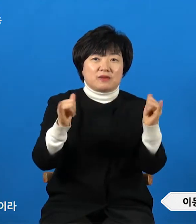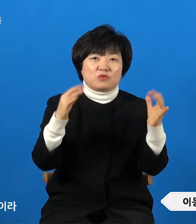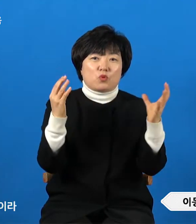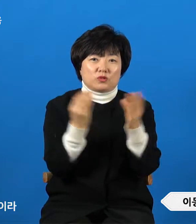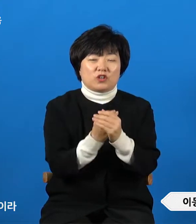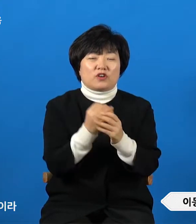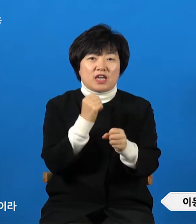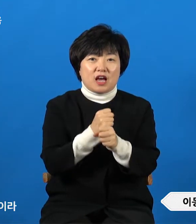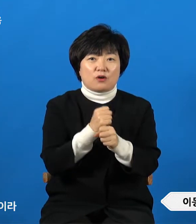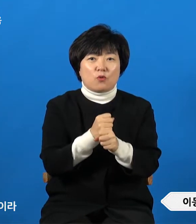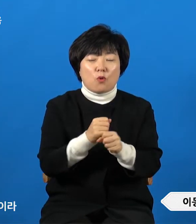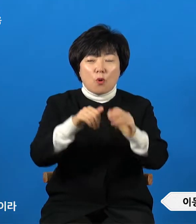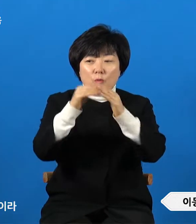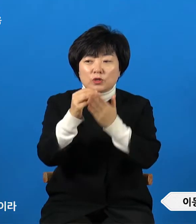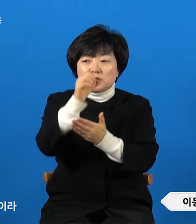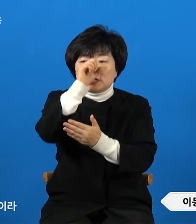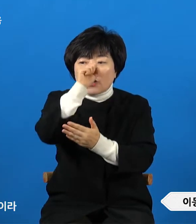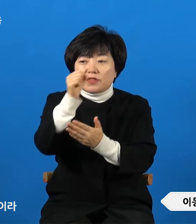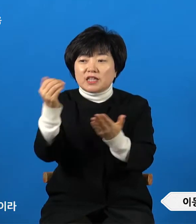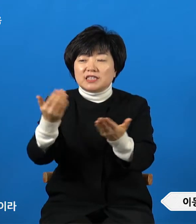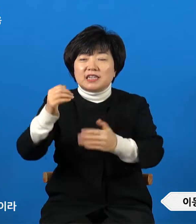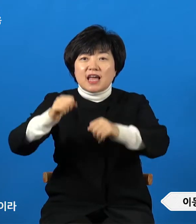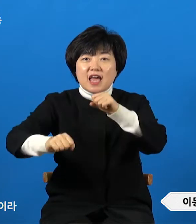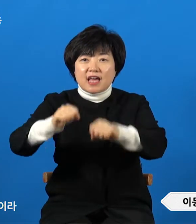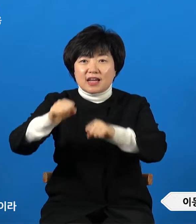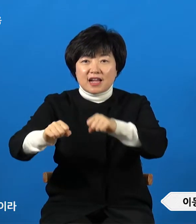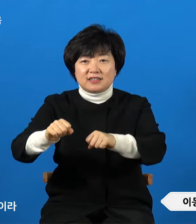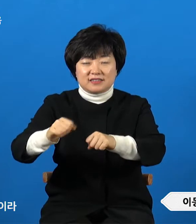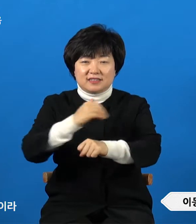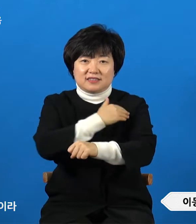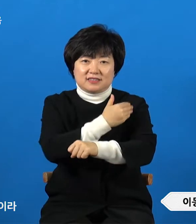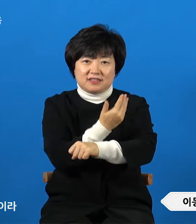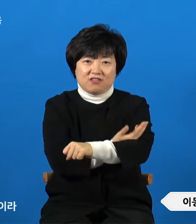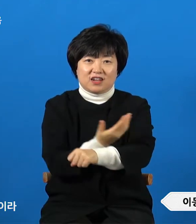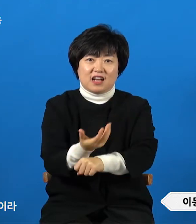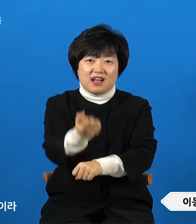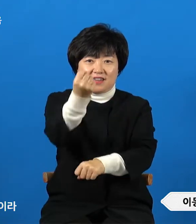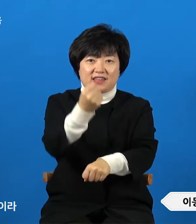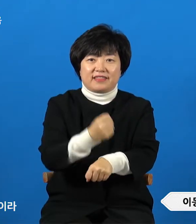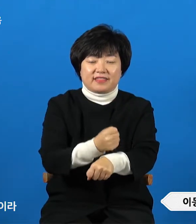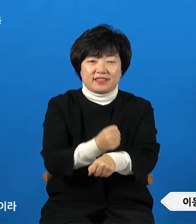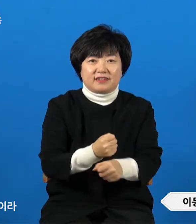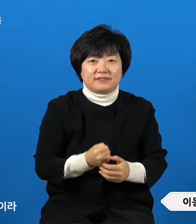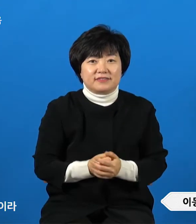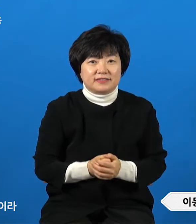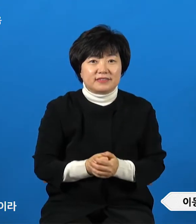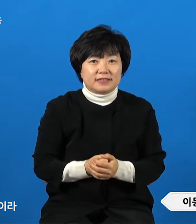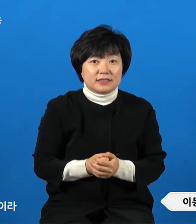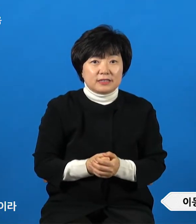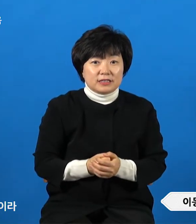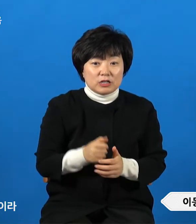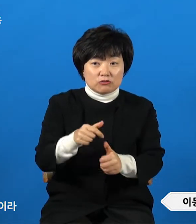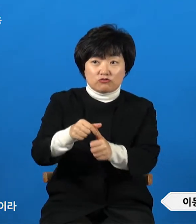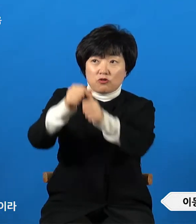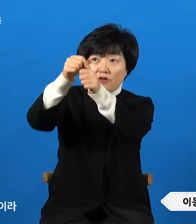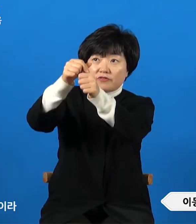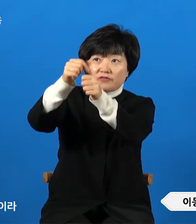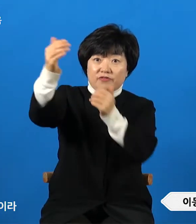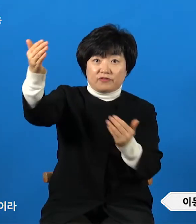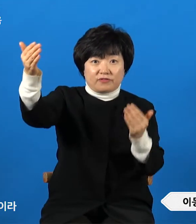선한 일을 행할 능력을 갖추게 하려 합니다. 복음은 우리를 구원에 도달시킨다, 거기서 끝나는 것이